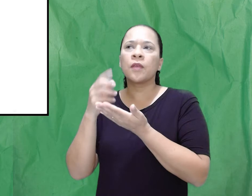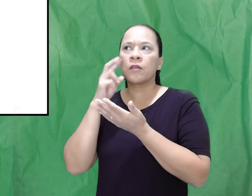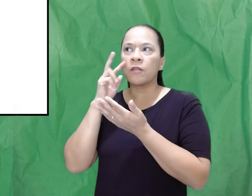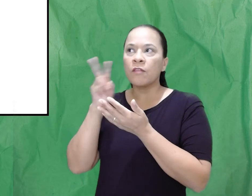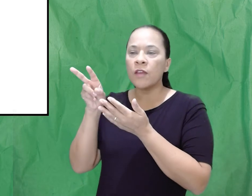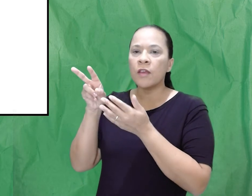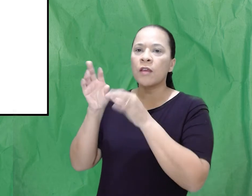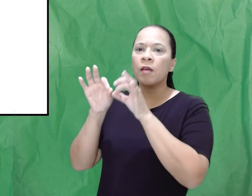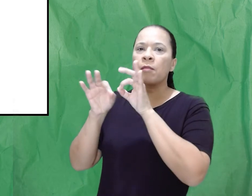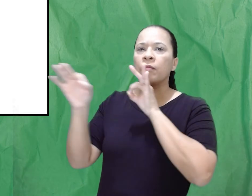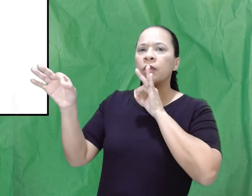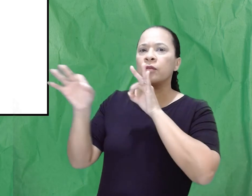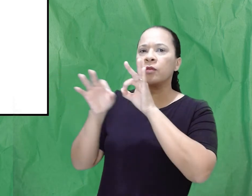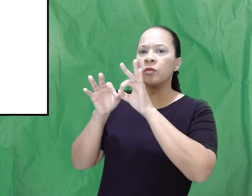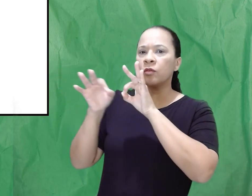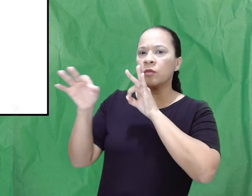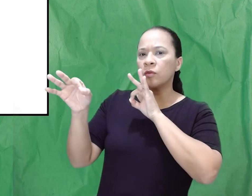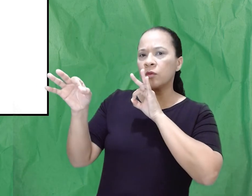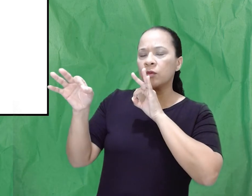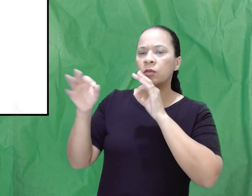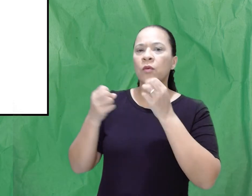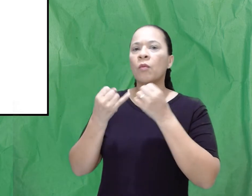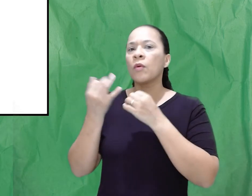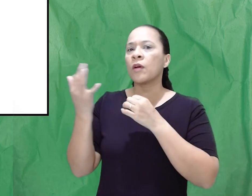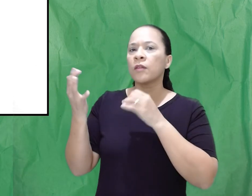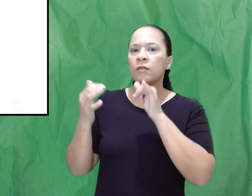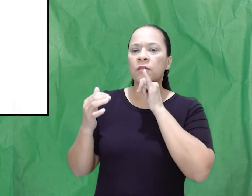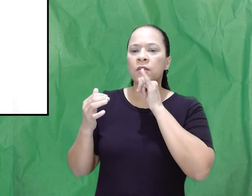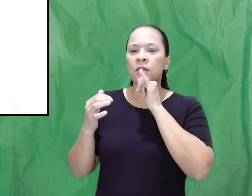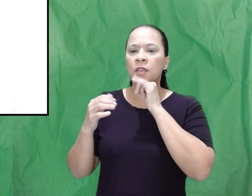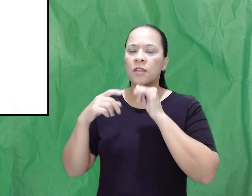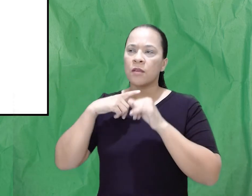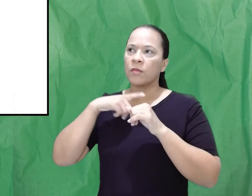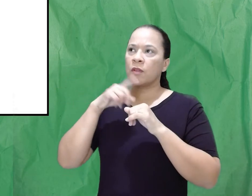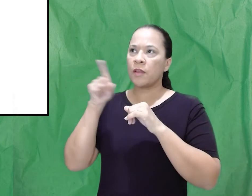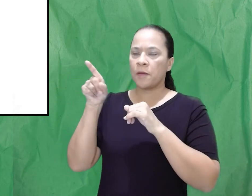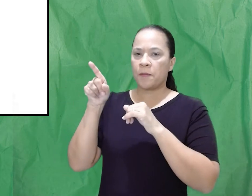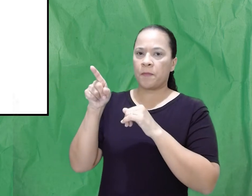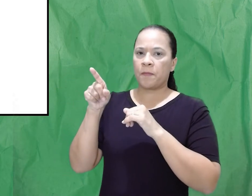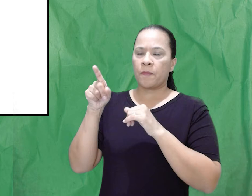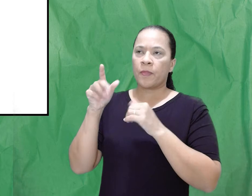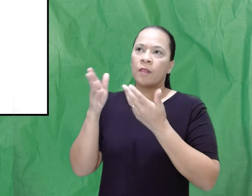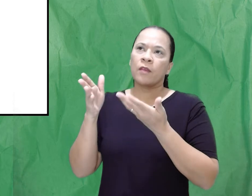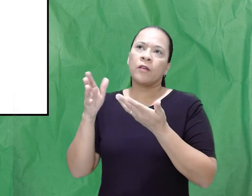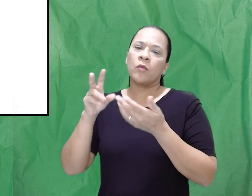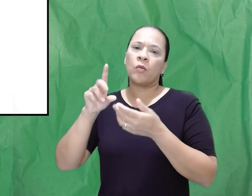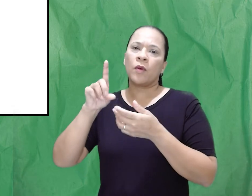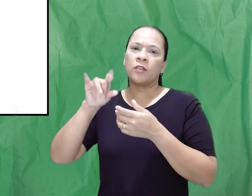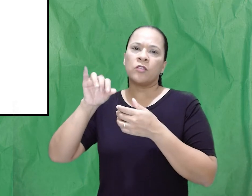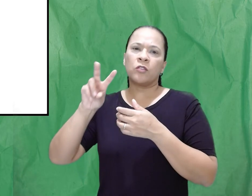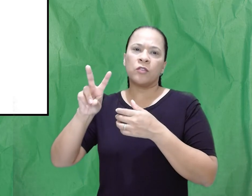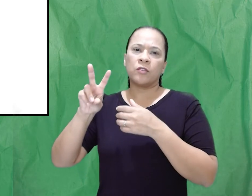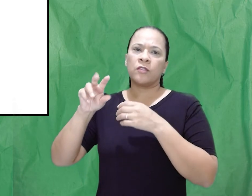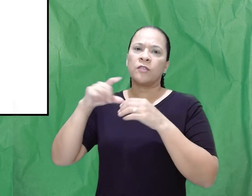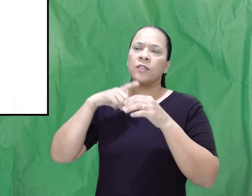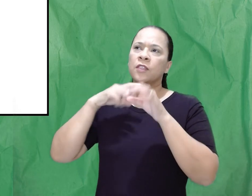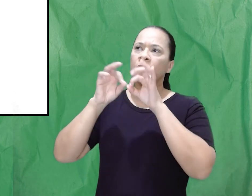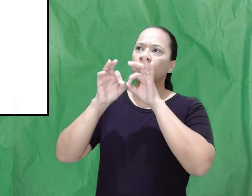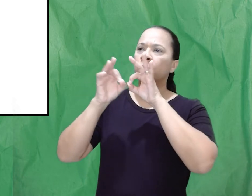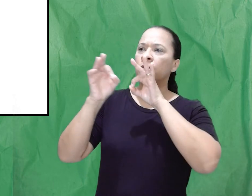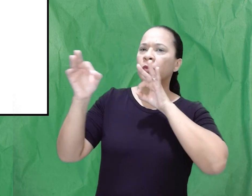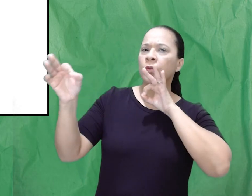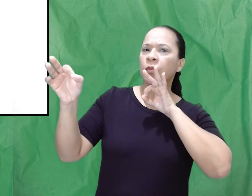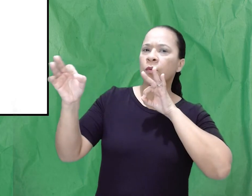medidas. Por exemplo, eu estou definindo, eu tenho uma div, e estou definindo que essa div tem uma largura de 5